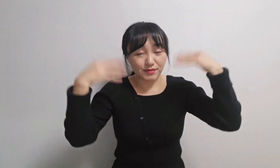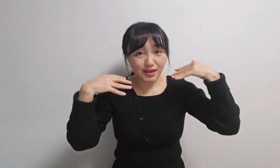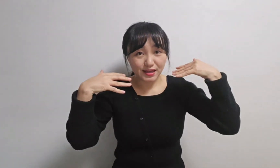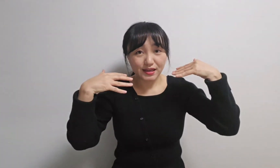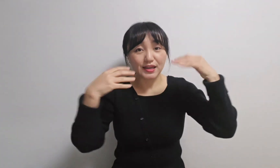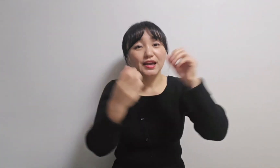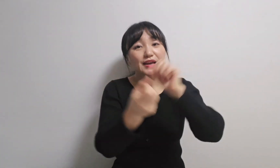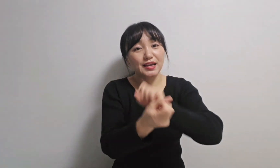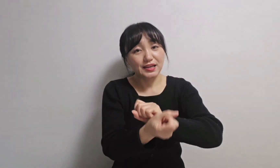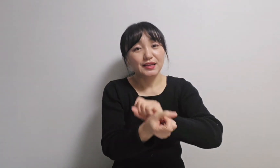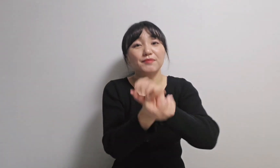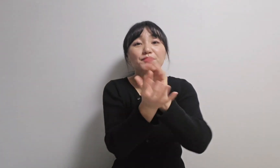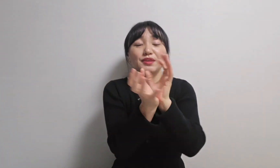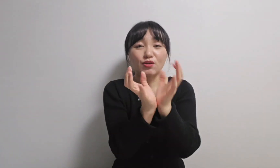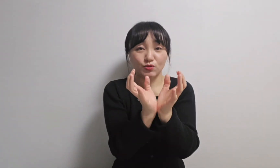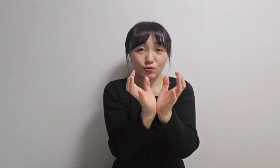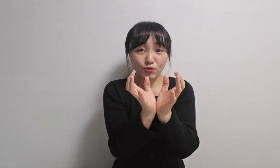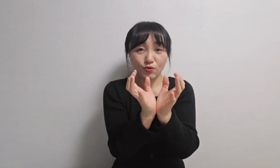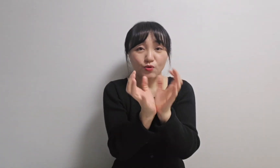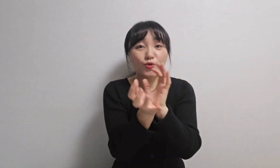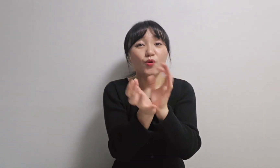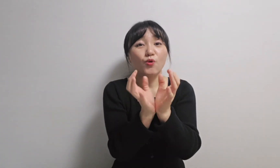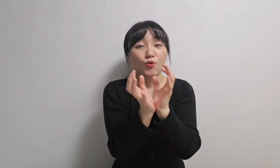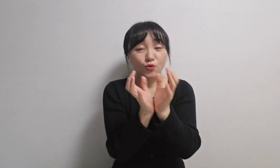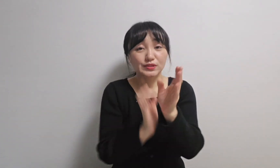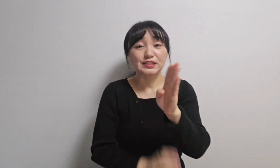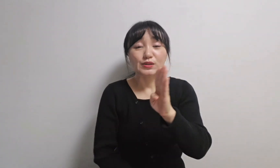여름에 피어도 꽃이 고.